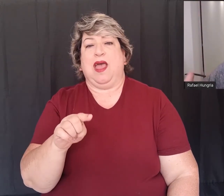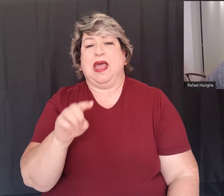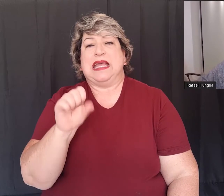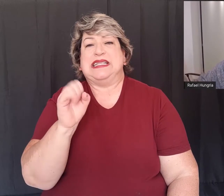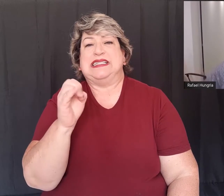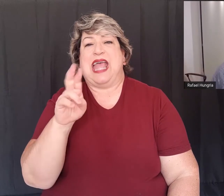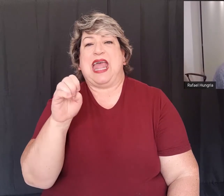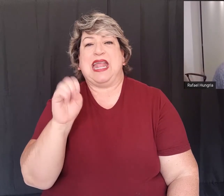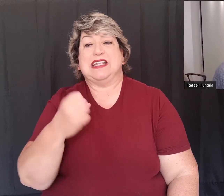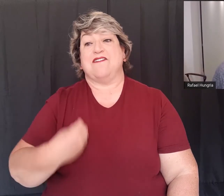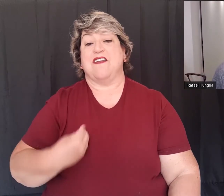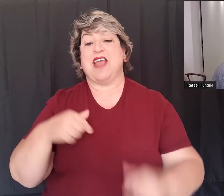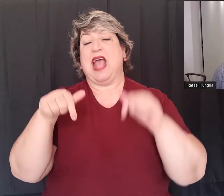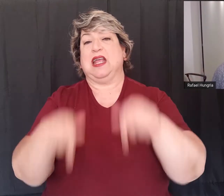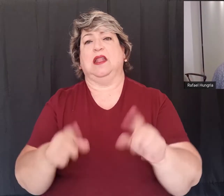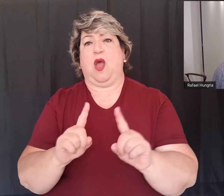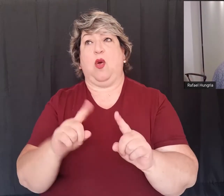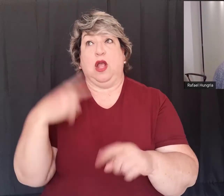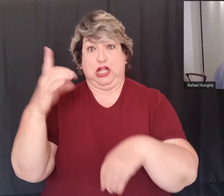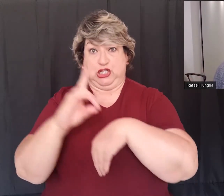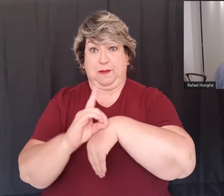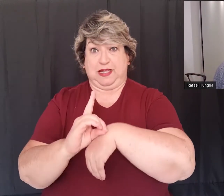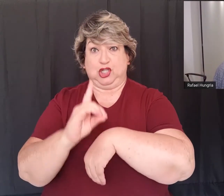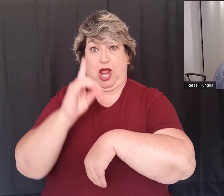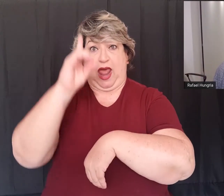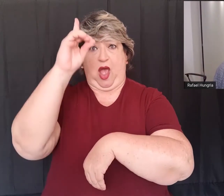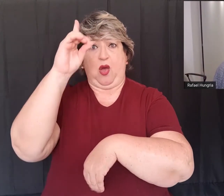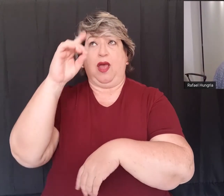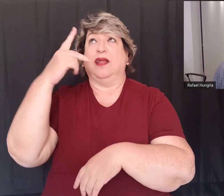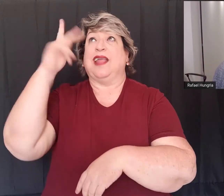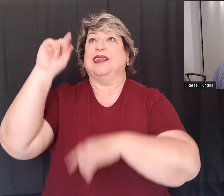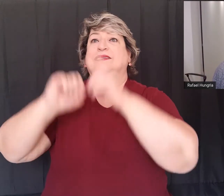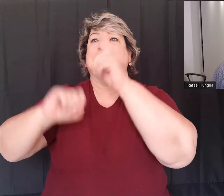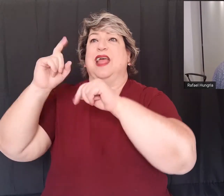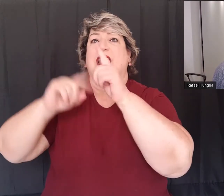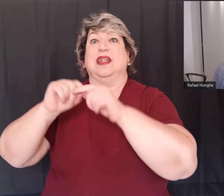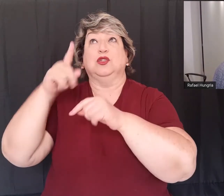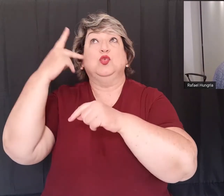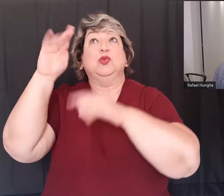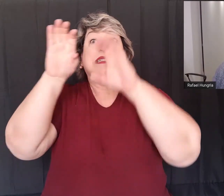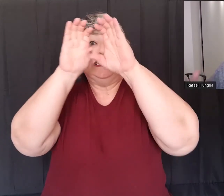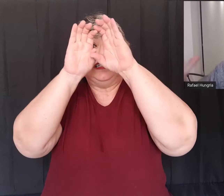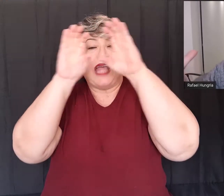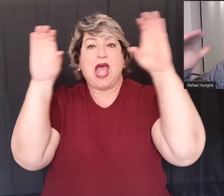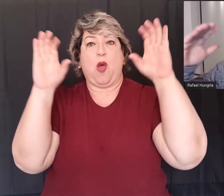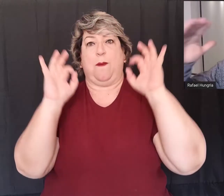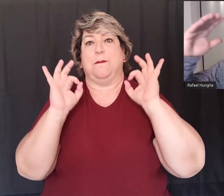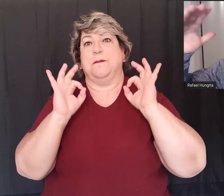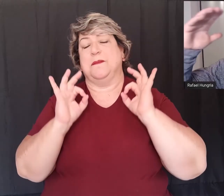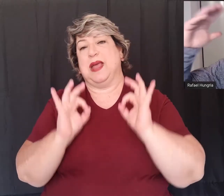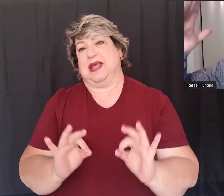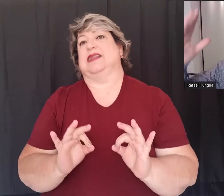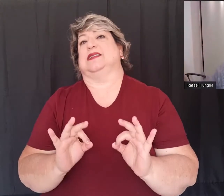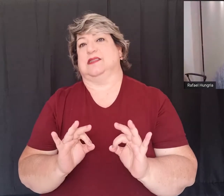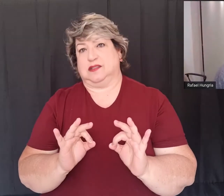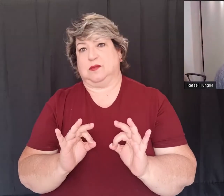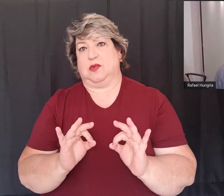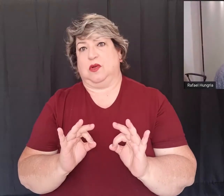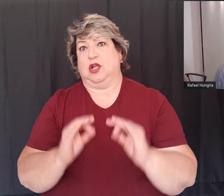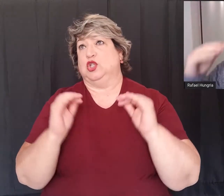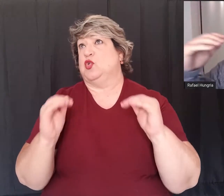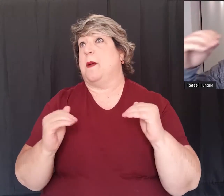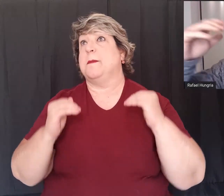de seres que vivem aqui na Terra. Estamos falando dos nossos irmãos maiores, os irmãos das estrelas, de outras dimensões